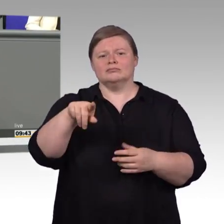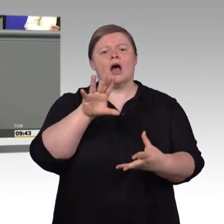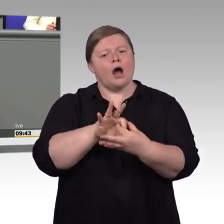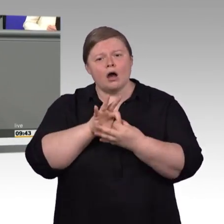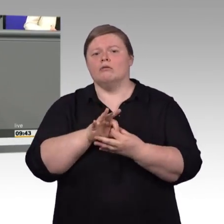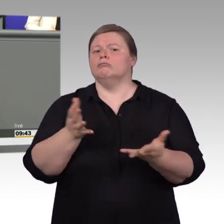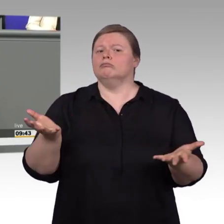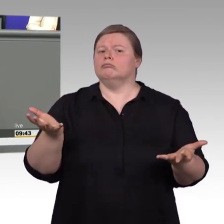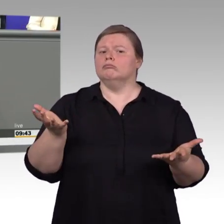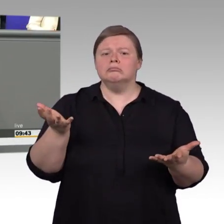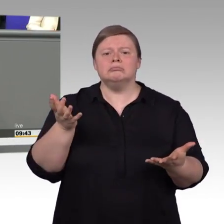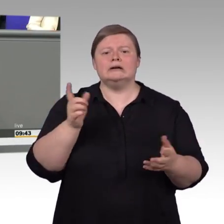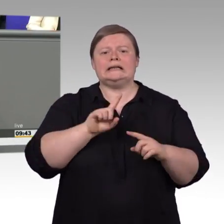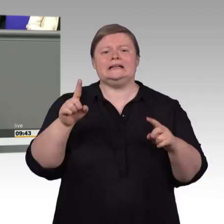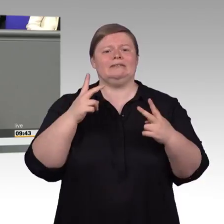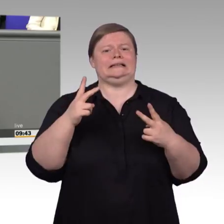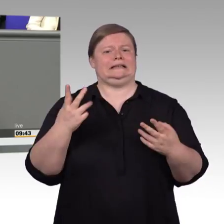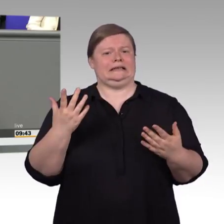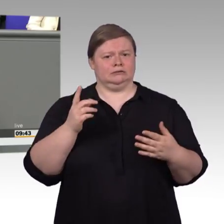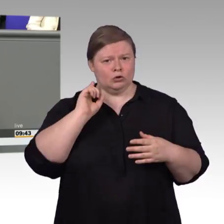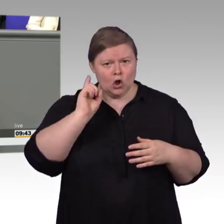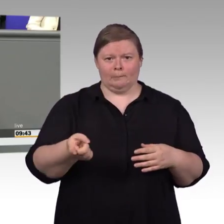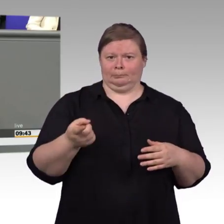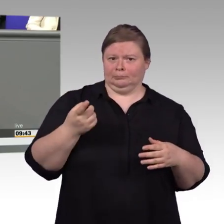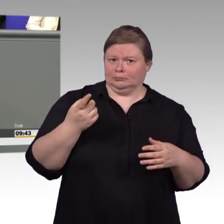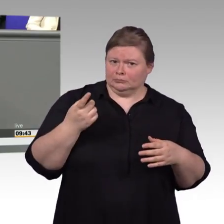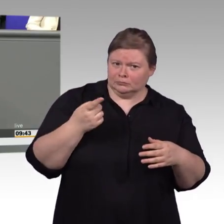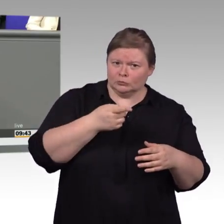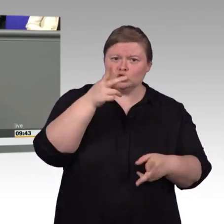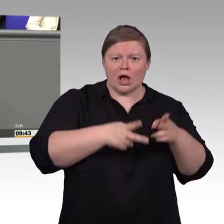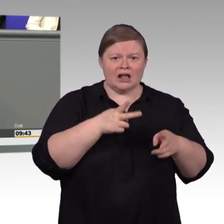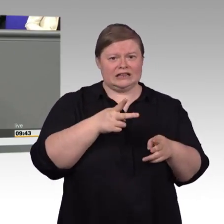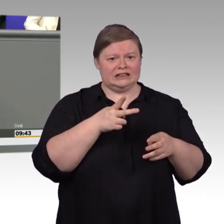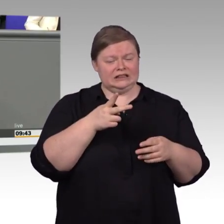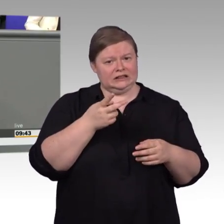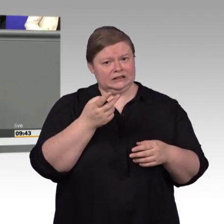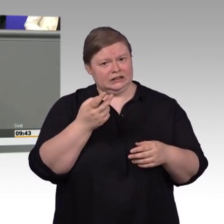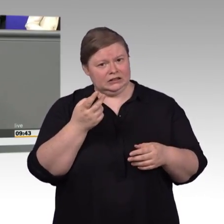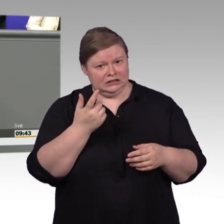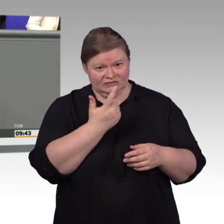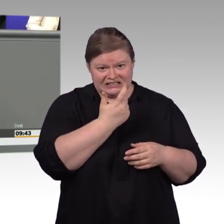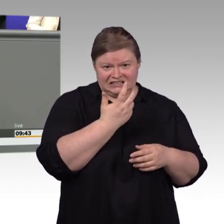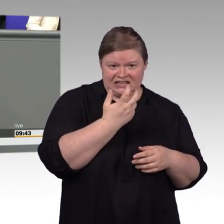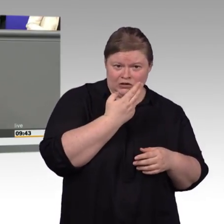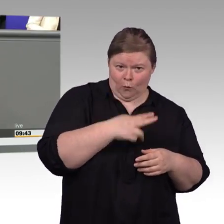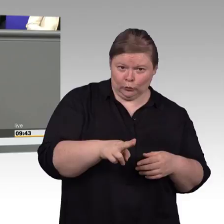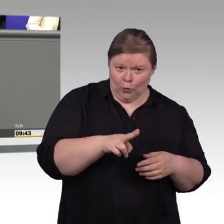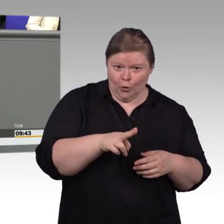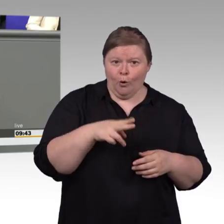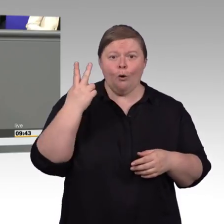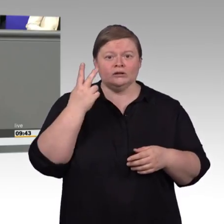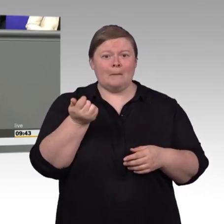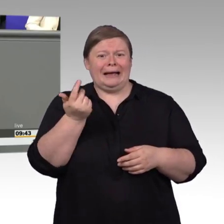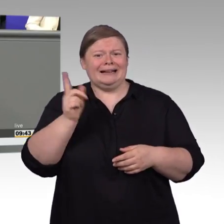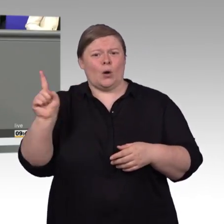Schwellenangst gegenüber der Musterfeststellungsklage gesunken ist. Aber gerade bei kleinen Schadenssummen ist es doch so, dass die Hürde für die Verbraucherinnen und